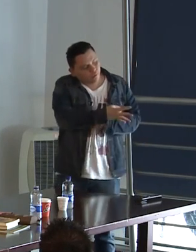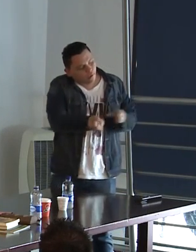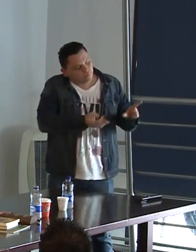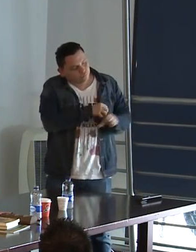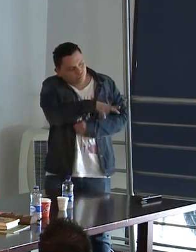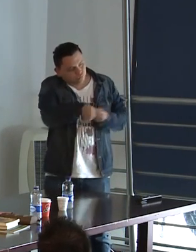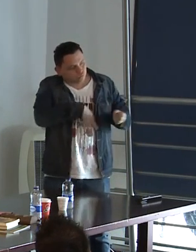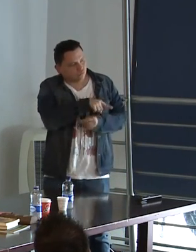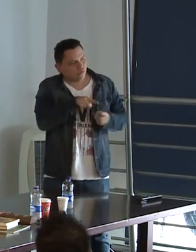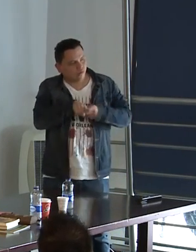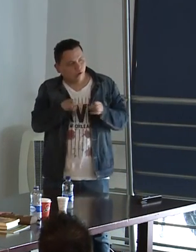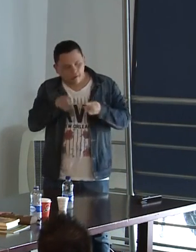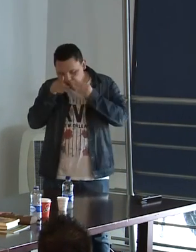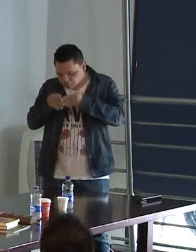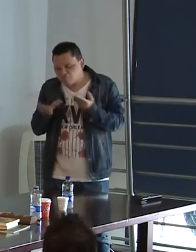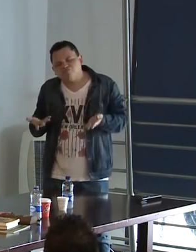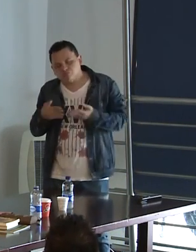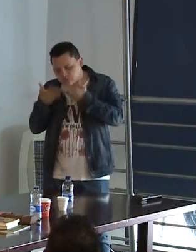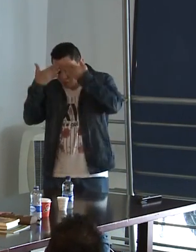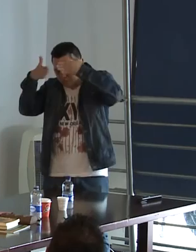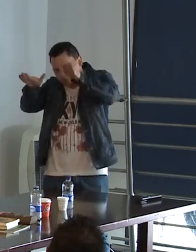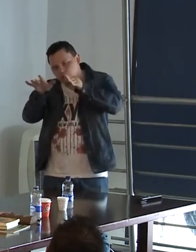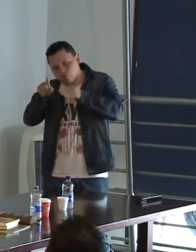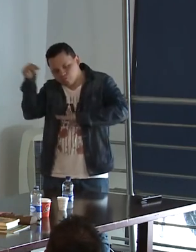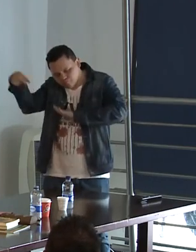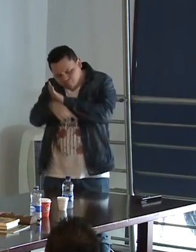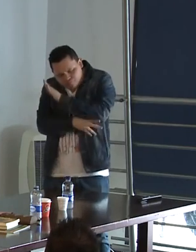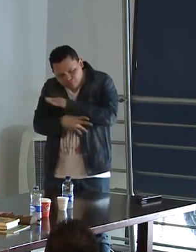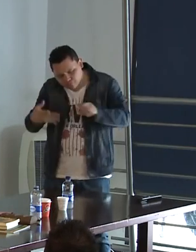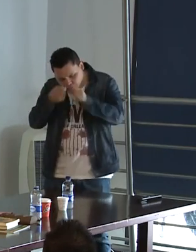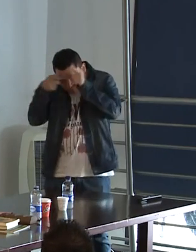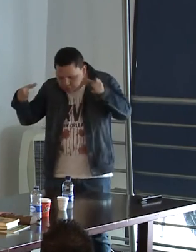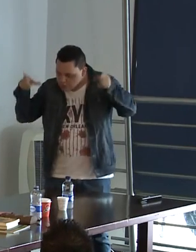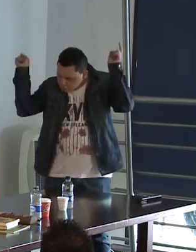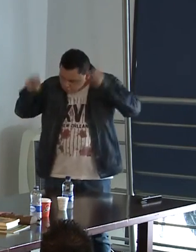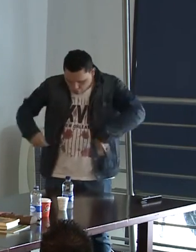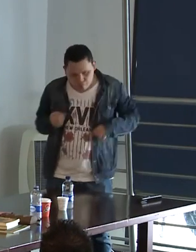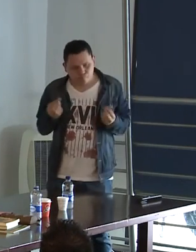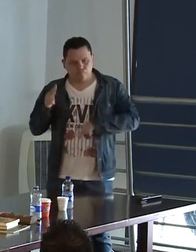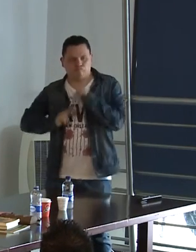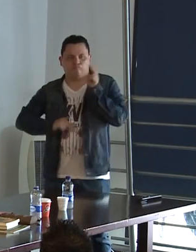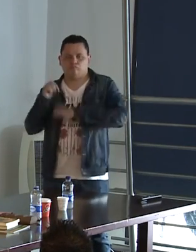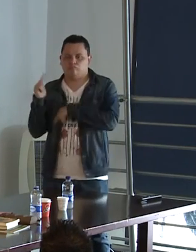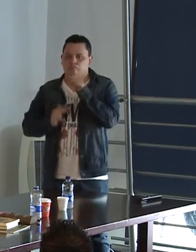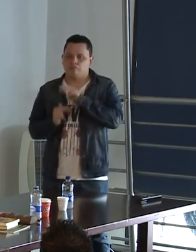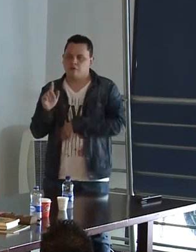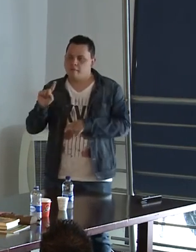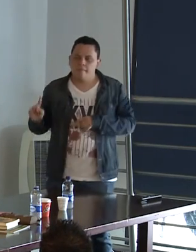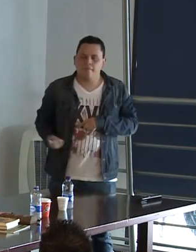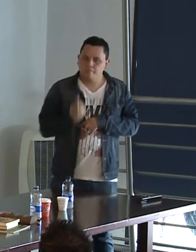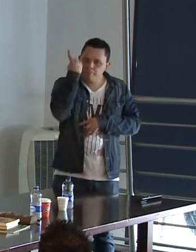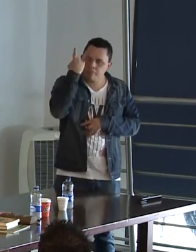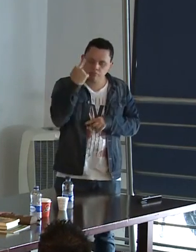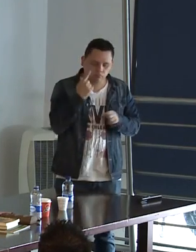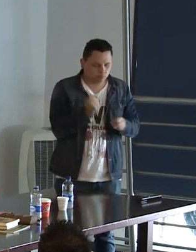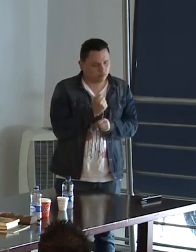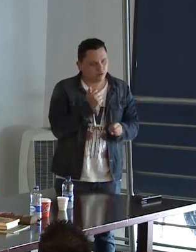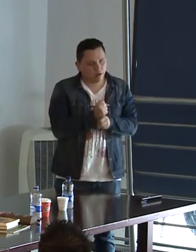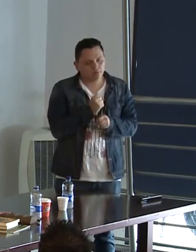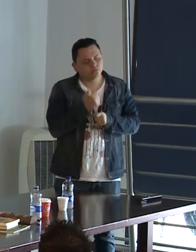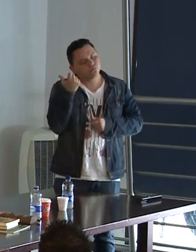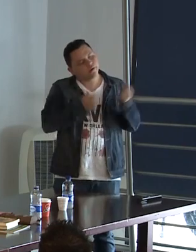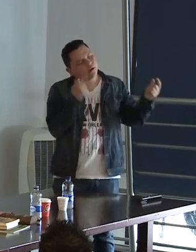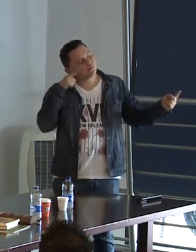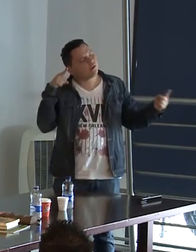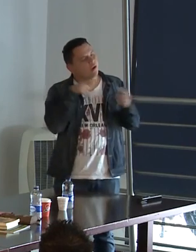a través de una democratización profunda de la sociedad y del Estado, quienes pueden construir eso. La primera tarea es dar una orientación